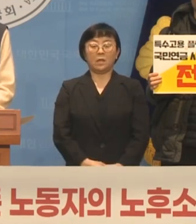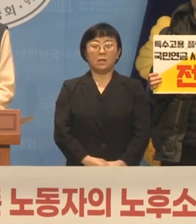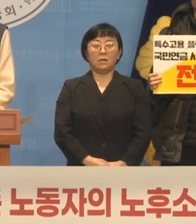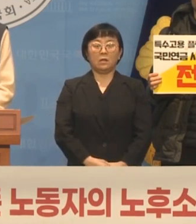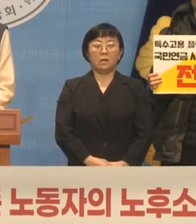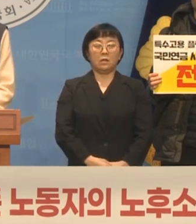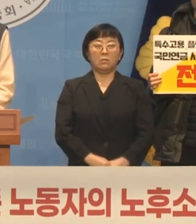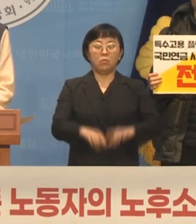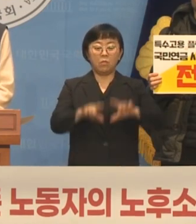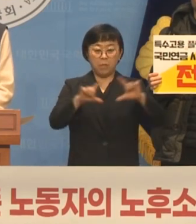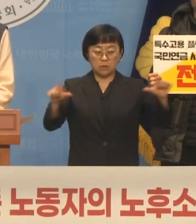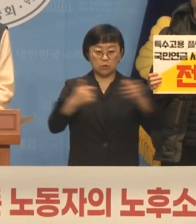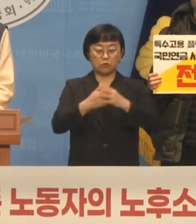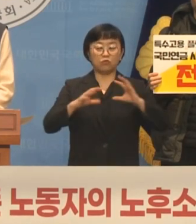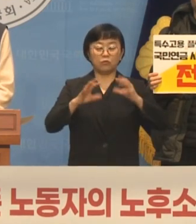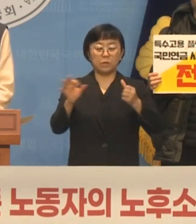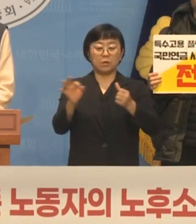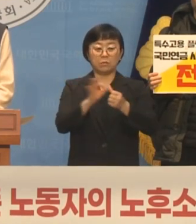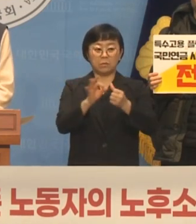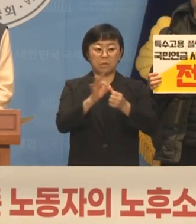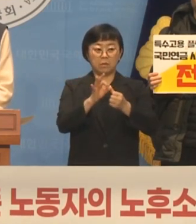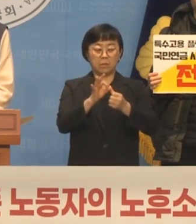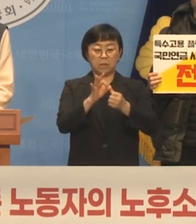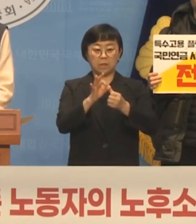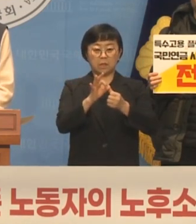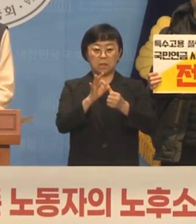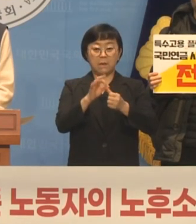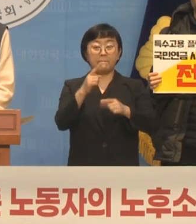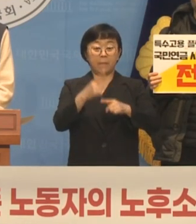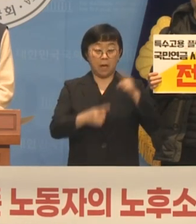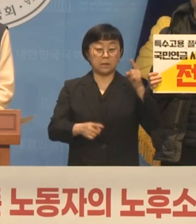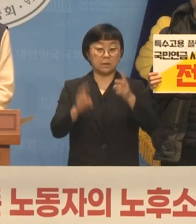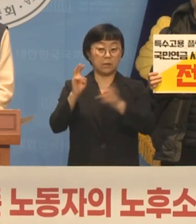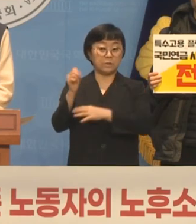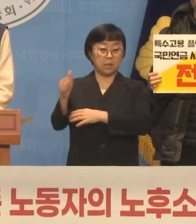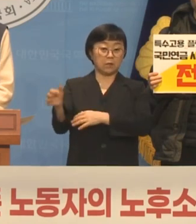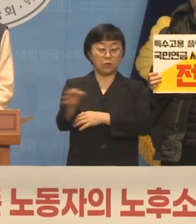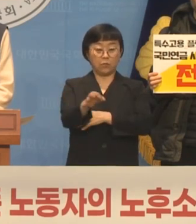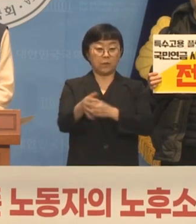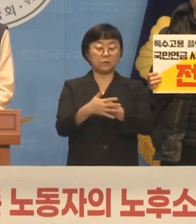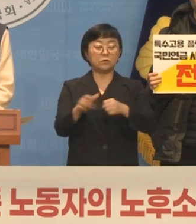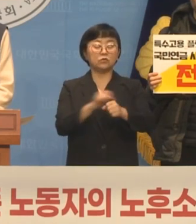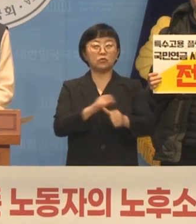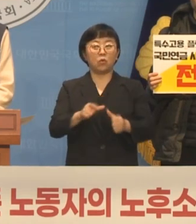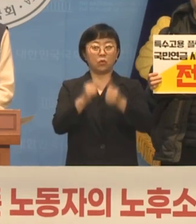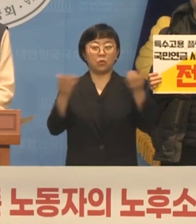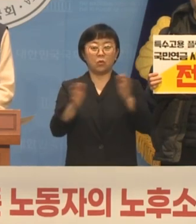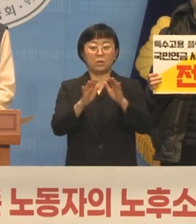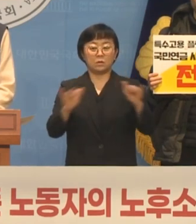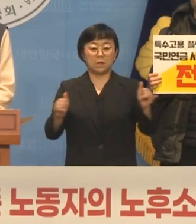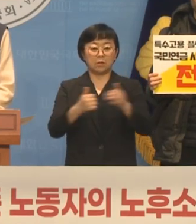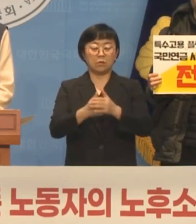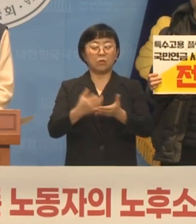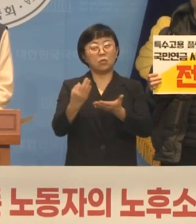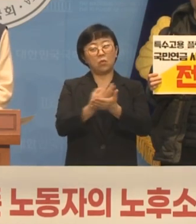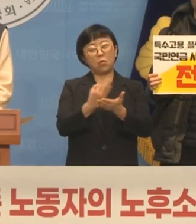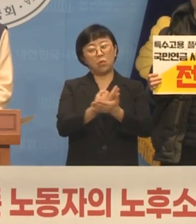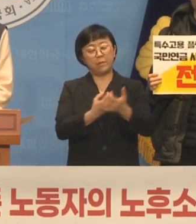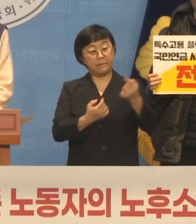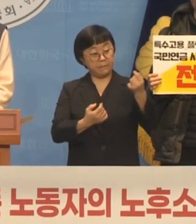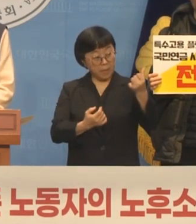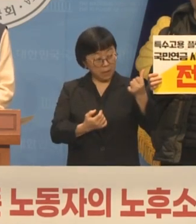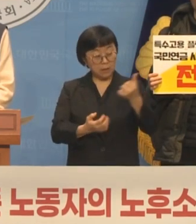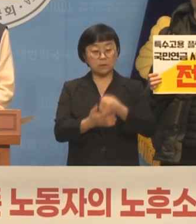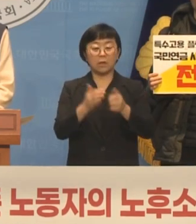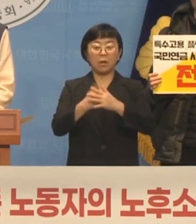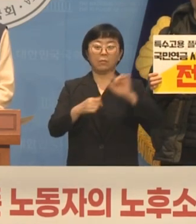일반적으로 국민연금의 절반을 사업자가 부담합니다. 특수고용 노동자의 경우 당장의 벌이도 적은데